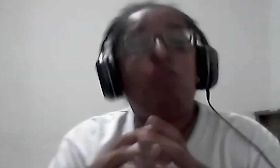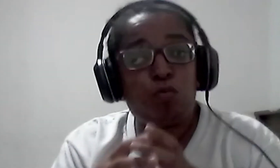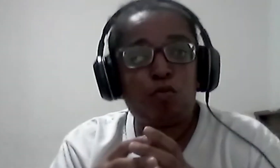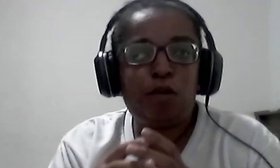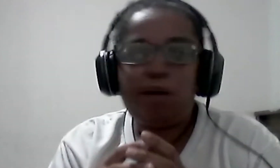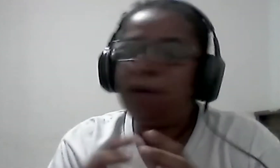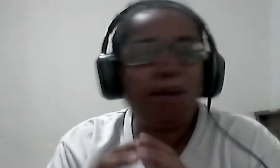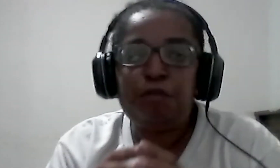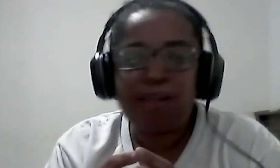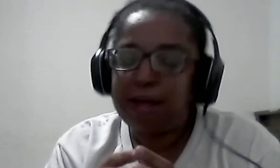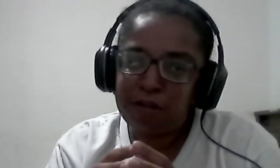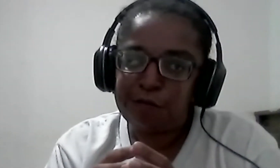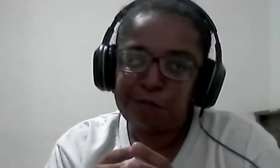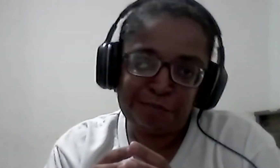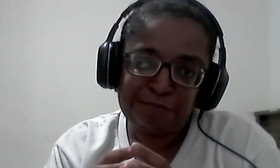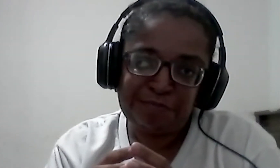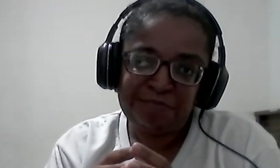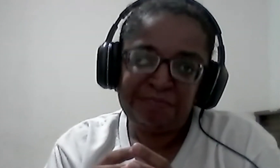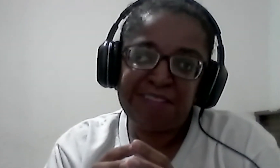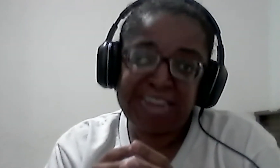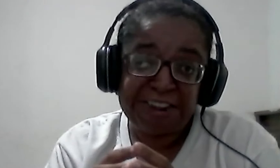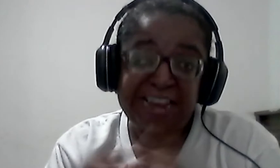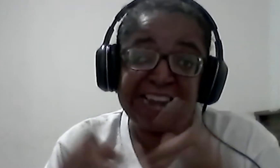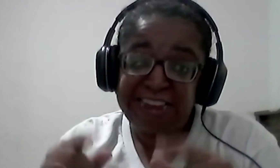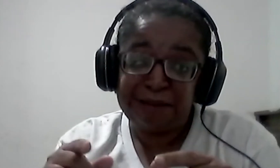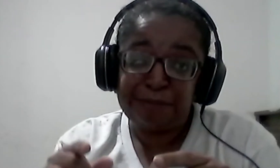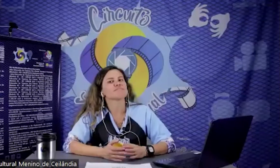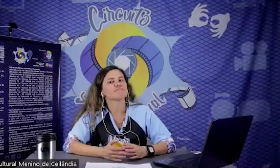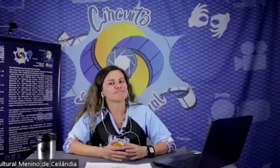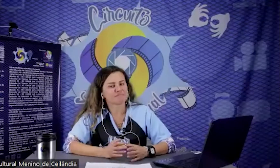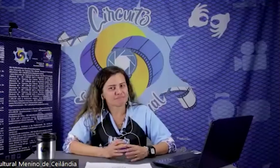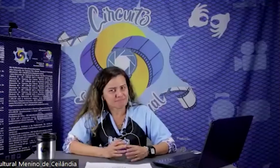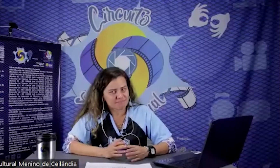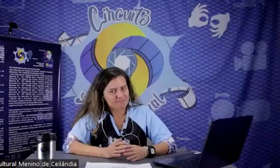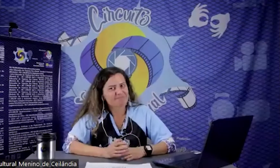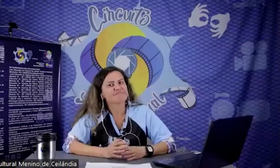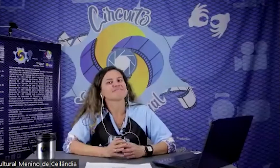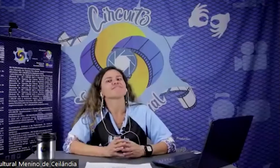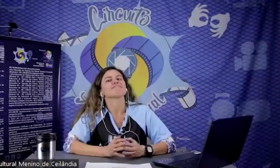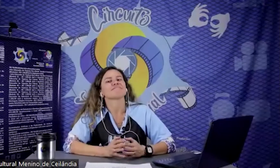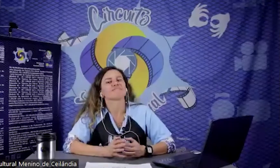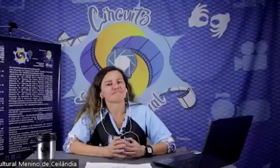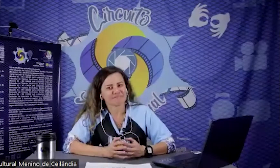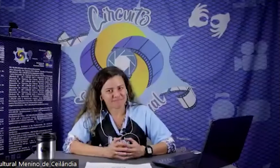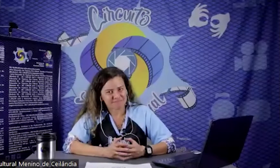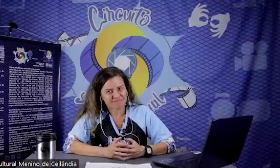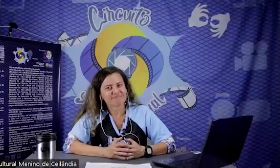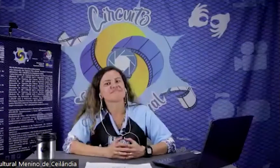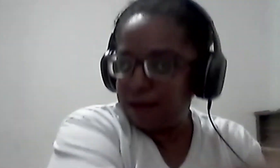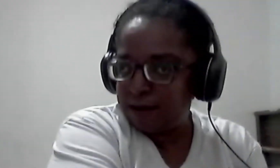junto. Mas não fizeram isso. Quer dizer, ali me mostrou que elas duvidaram da capacidade